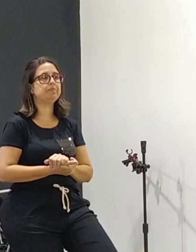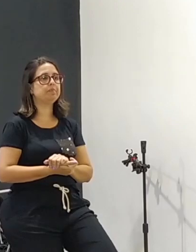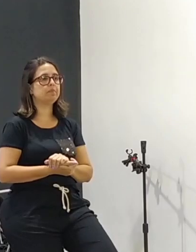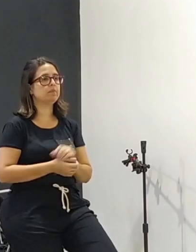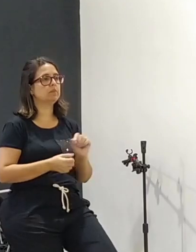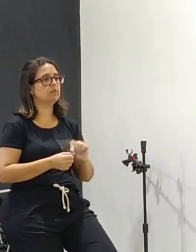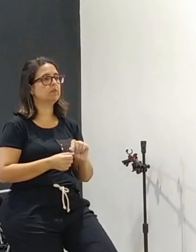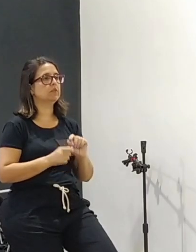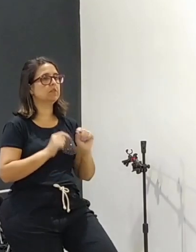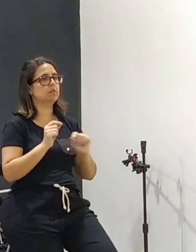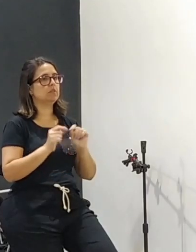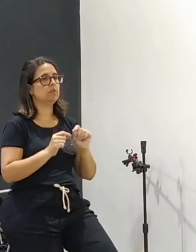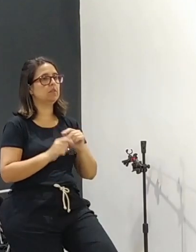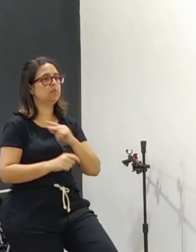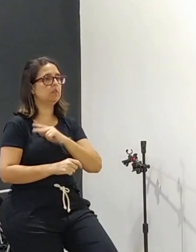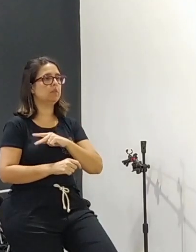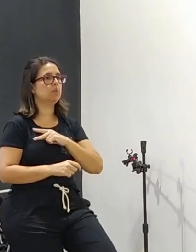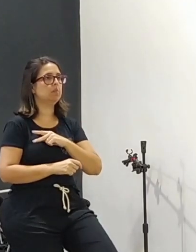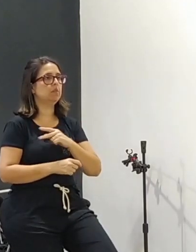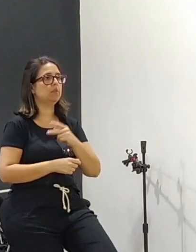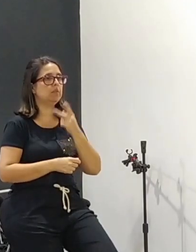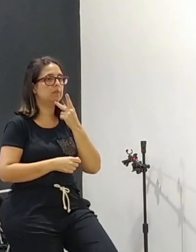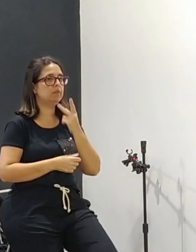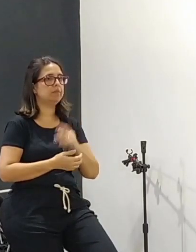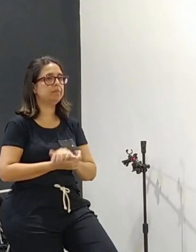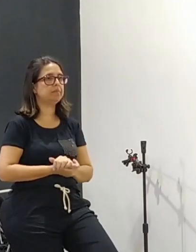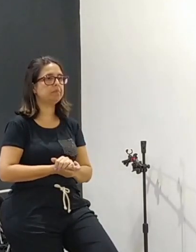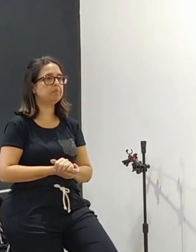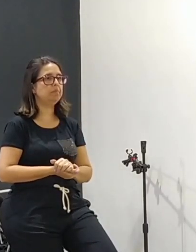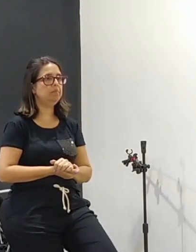Fazer o que Paulo diz em Romanos 12:1.